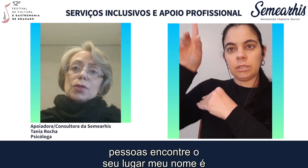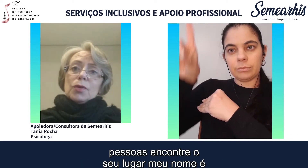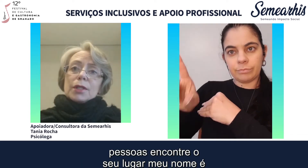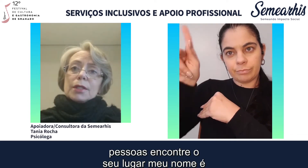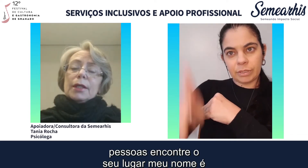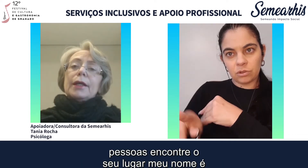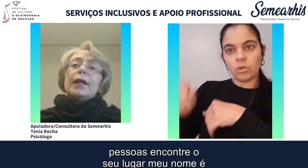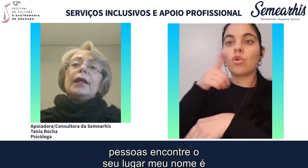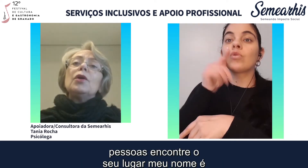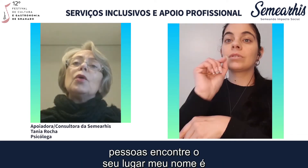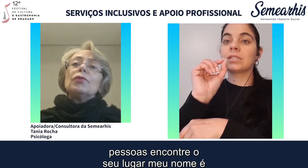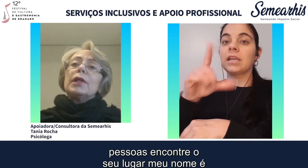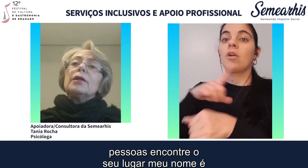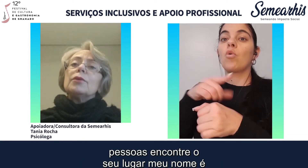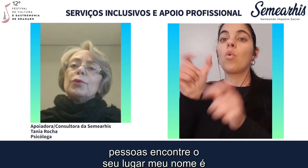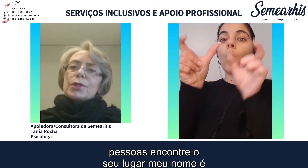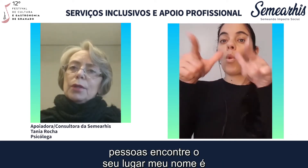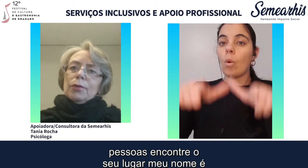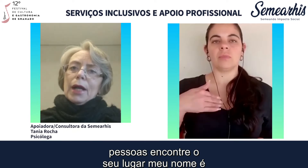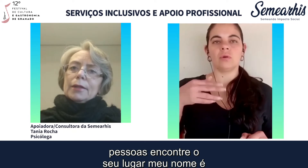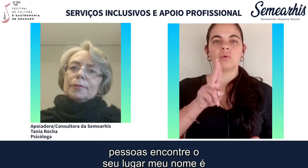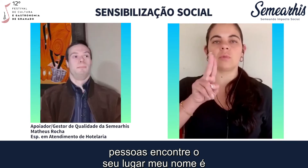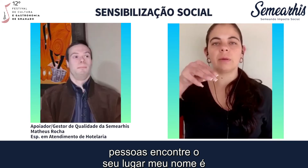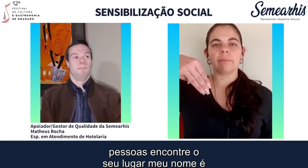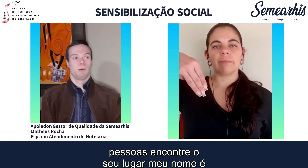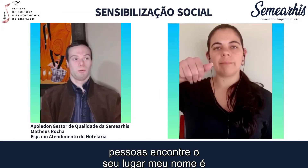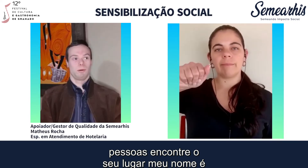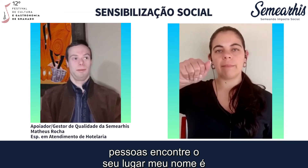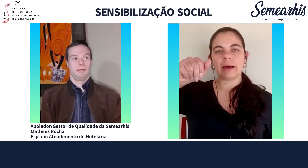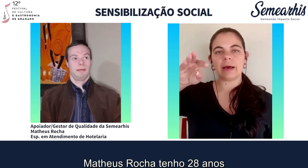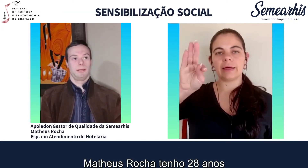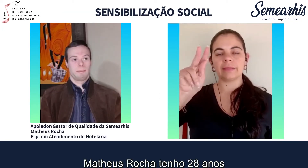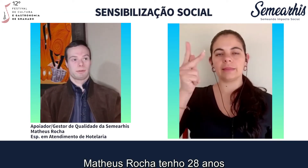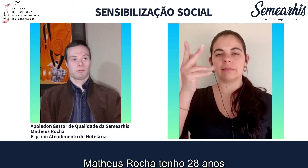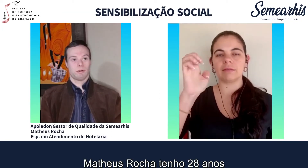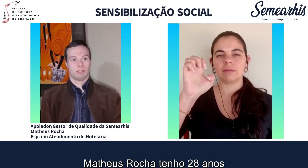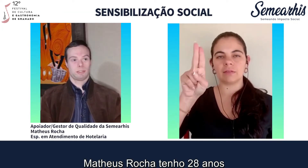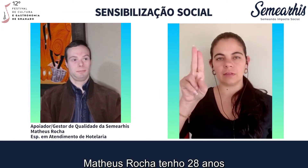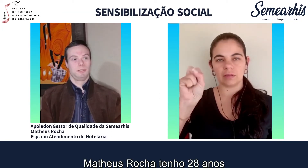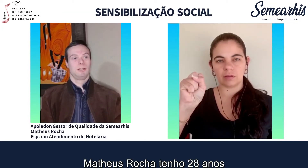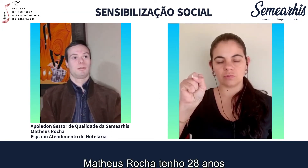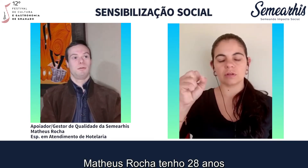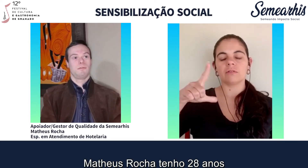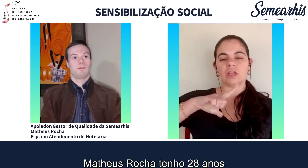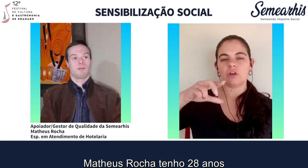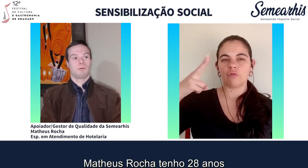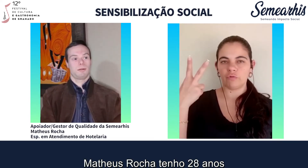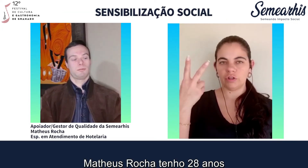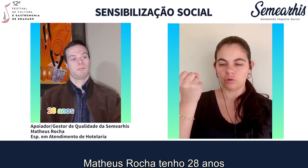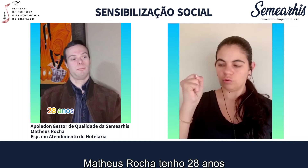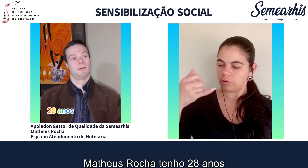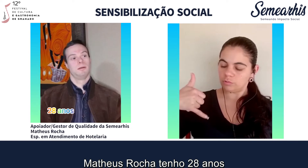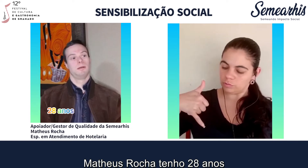as pessoas encontrem o seu lugar. Meu nome é Matheus Rocha, tenho